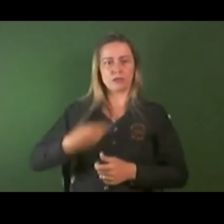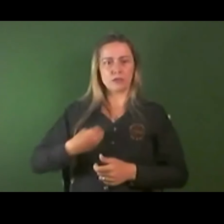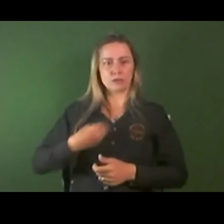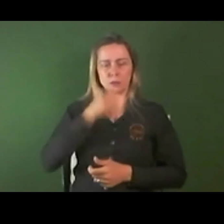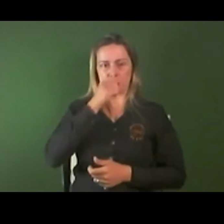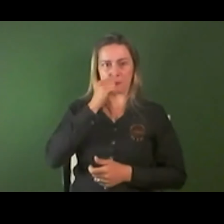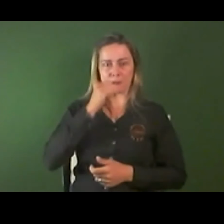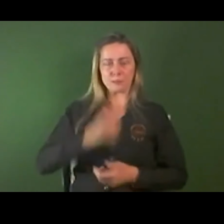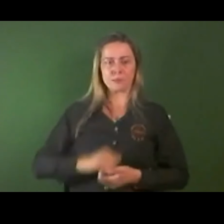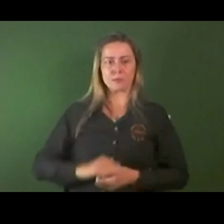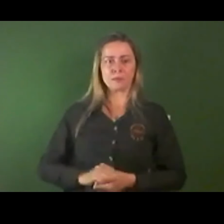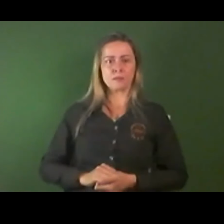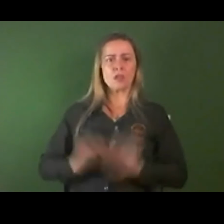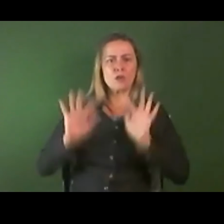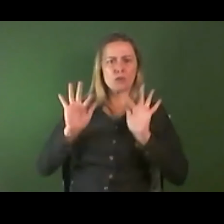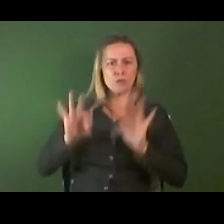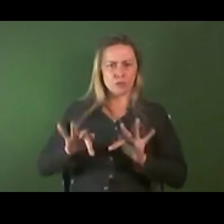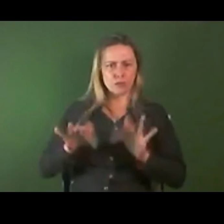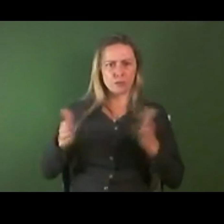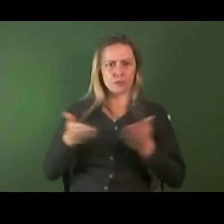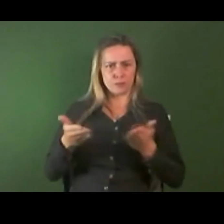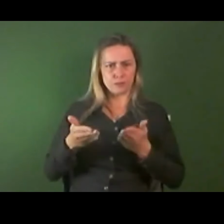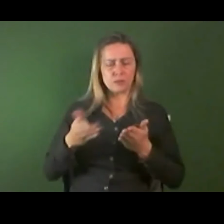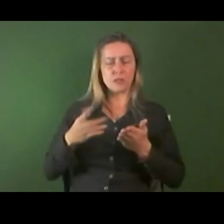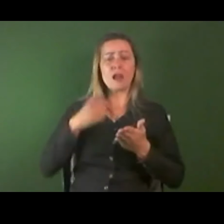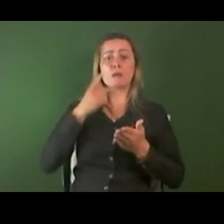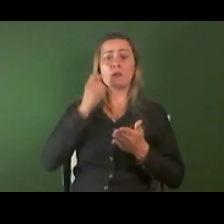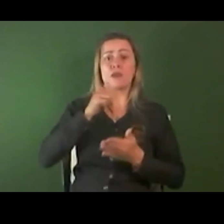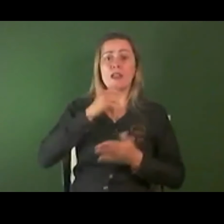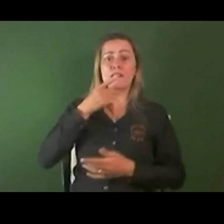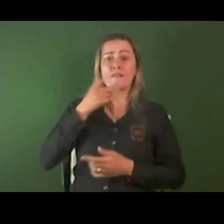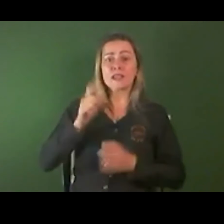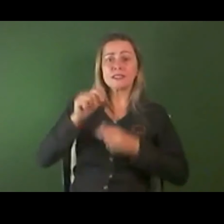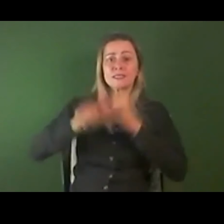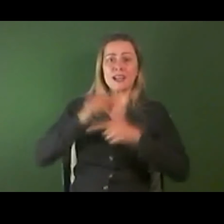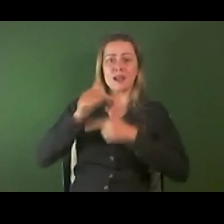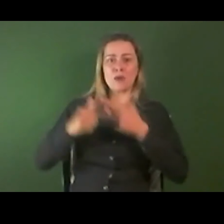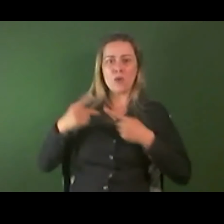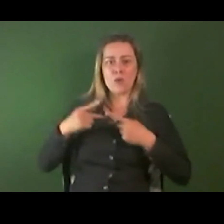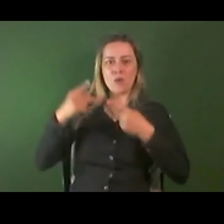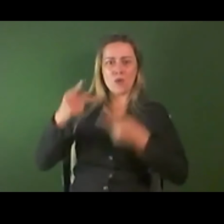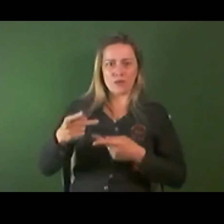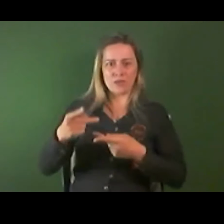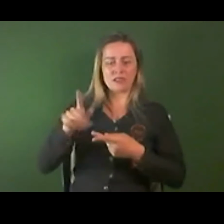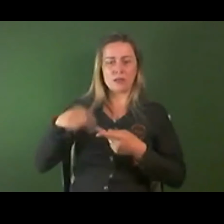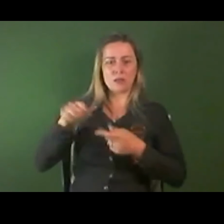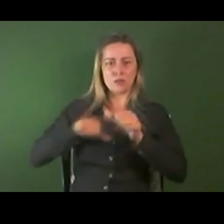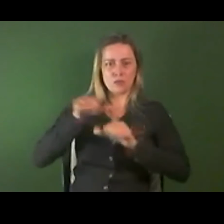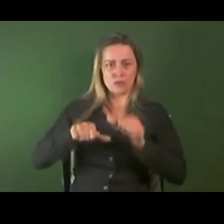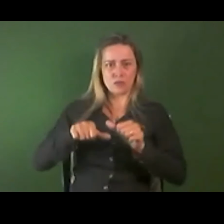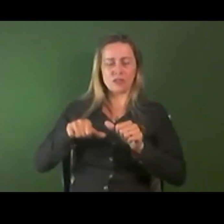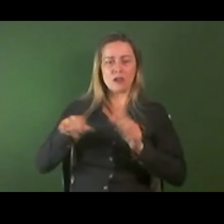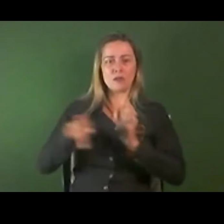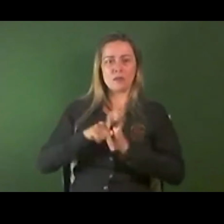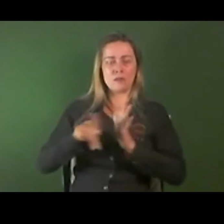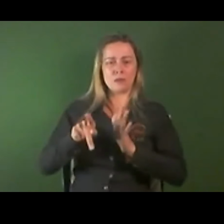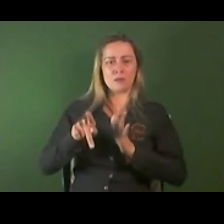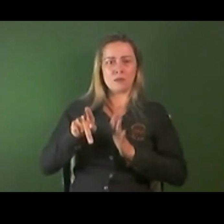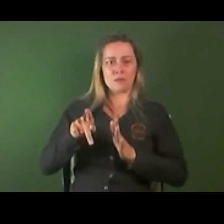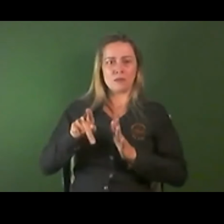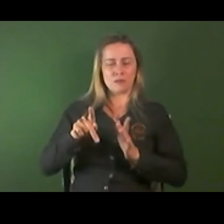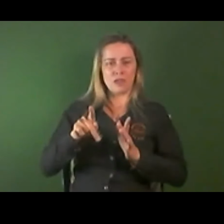E aí, para encerrar, ela faz um trabalho, ela é convidada para ir para aí. Depois ela muda a linha de produção dela, de criação dela,